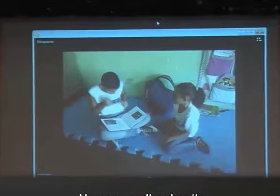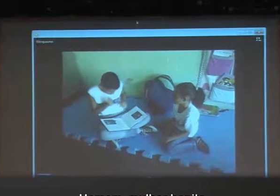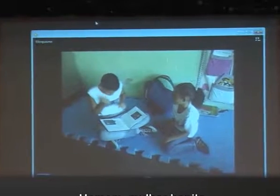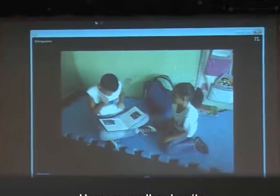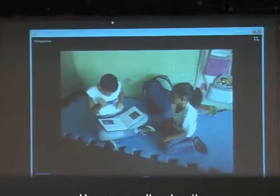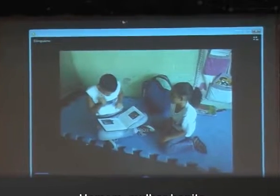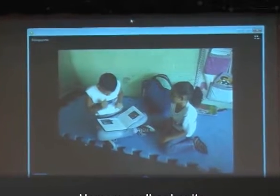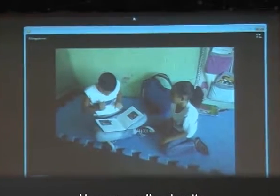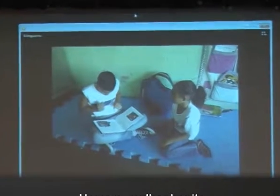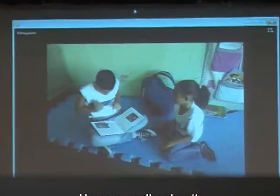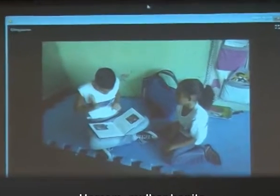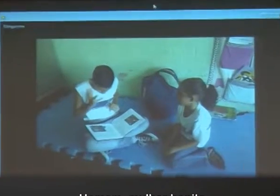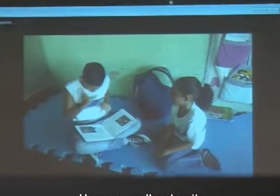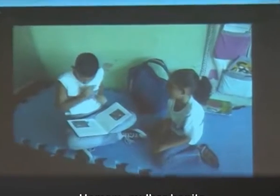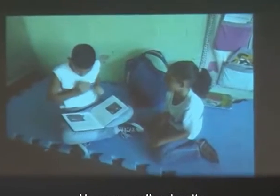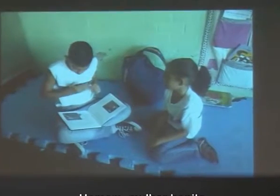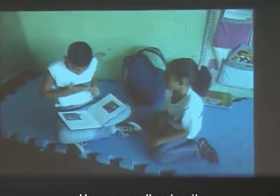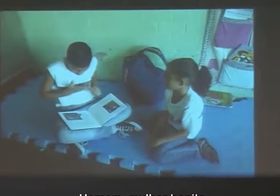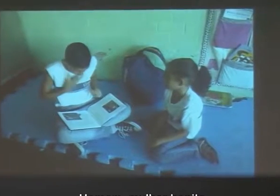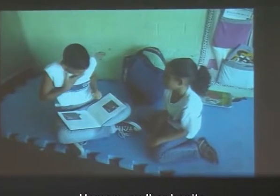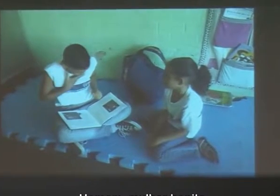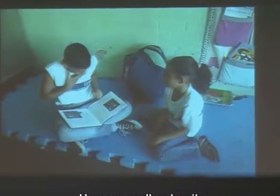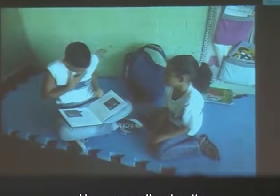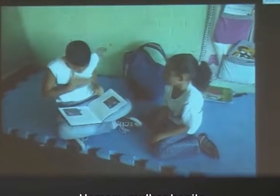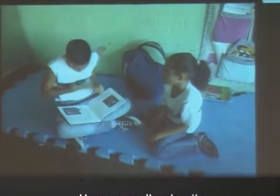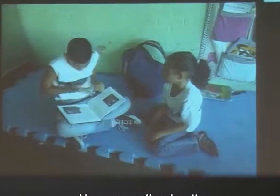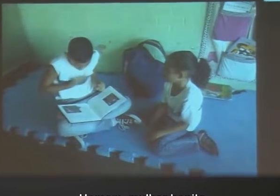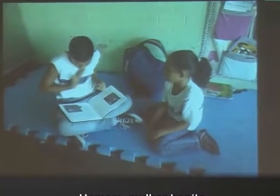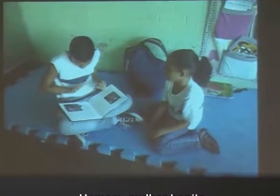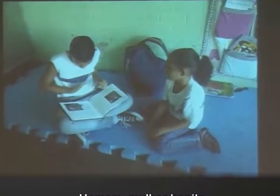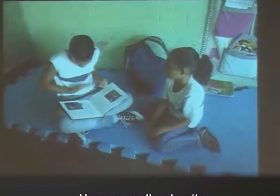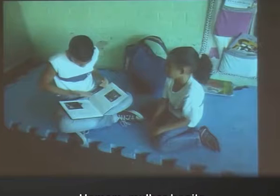Homem, mulher, uma mulher que é bonita,